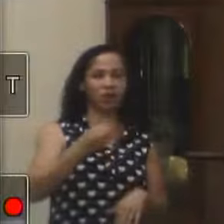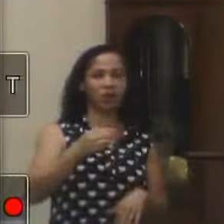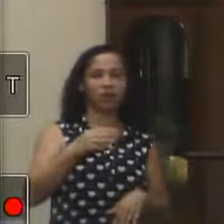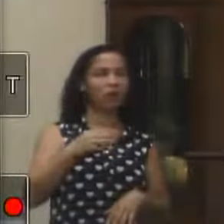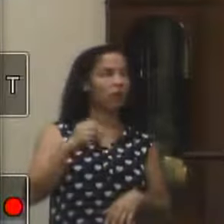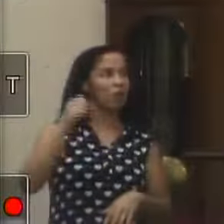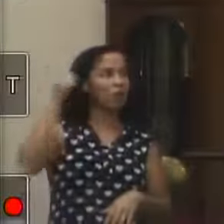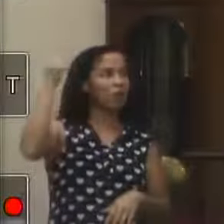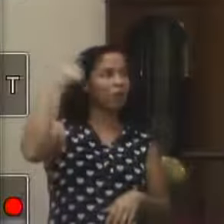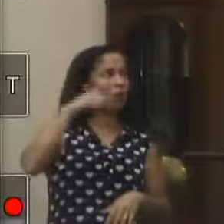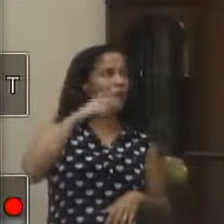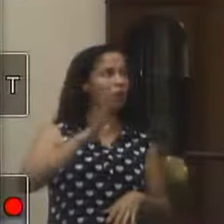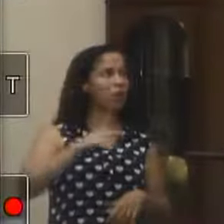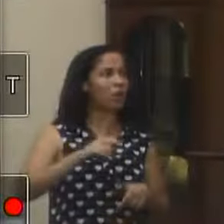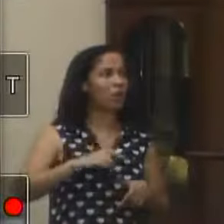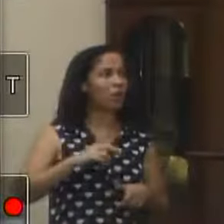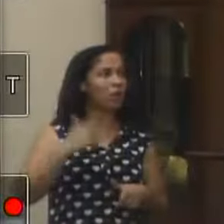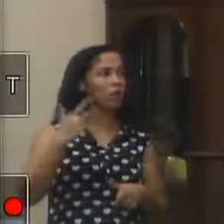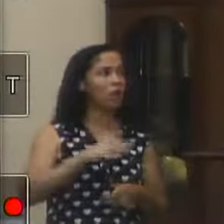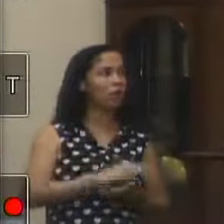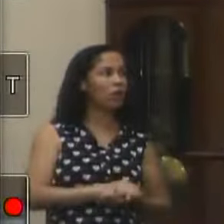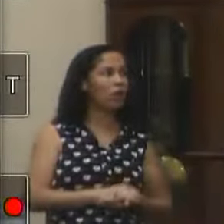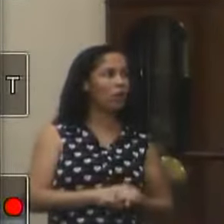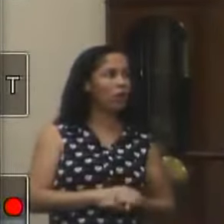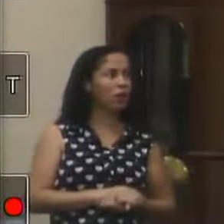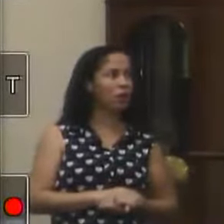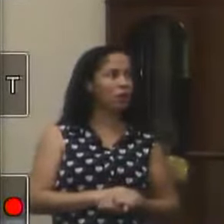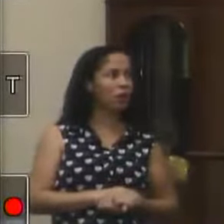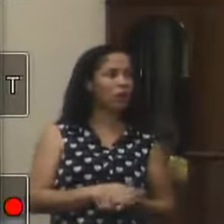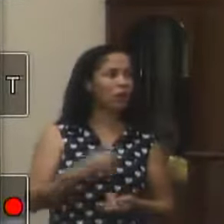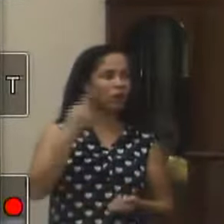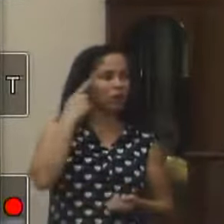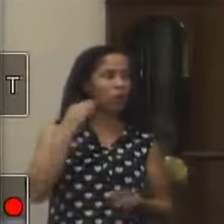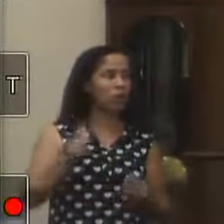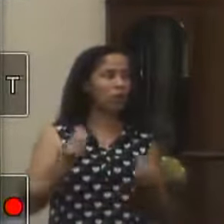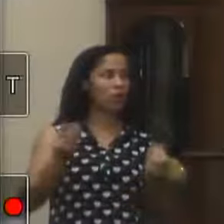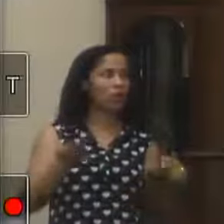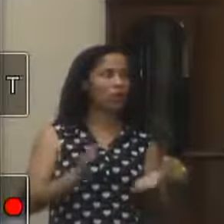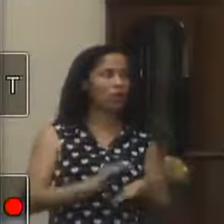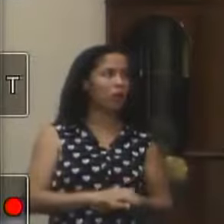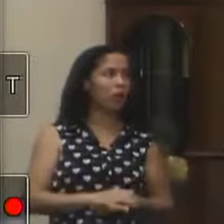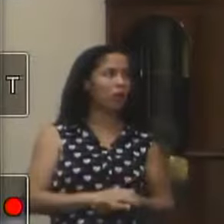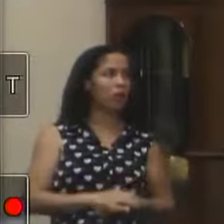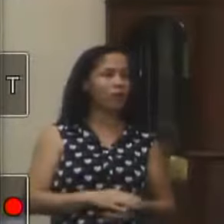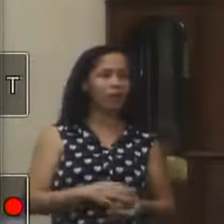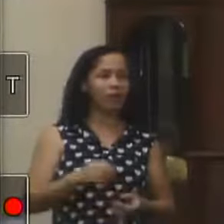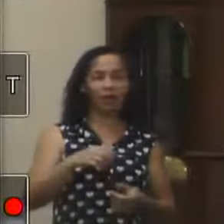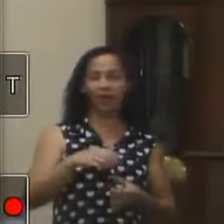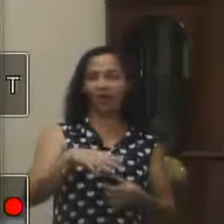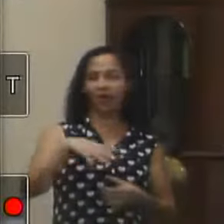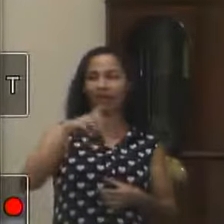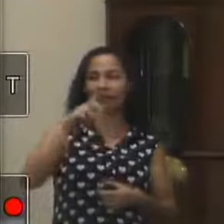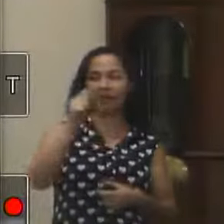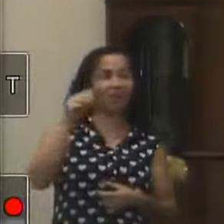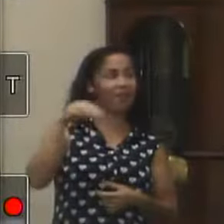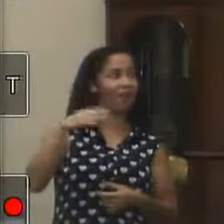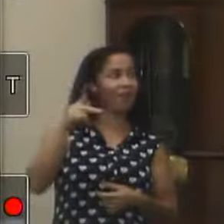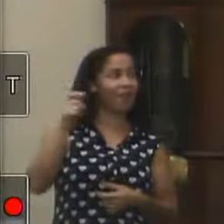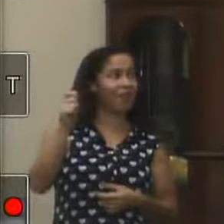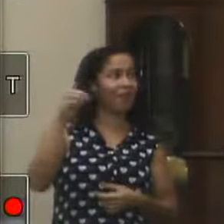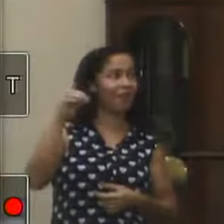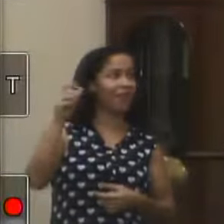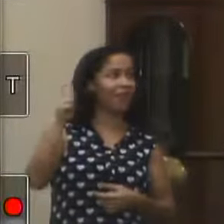lâmpadas, e você vai lá que já tem lâmpada queimada de novo. Mas eu não sei, parece que a lâmpada, eu já falei, essa lâmpada para mim, até que me prova o contrário, acho